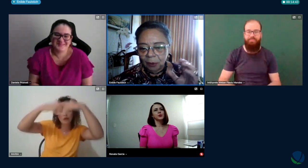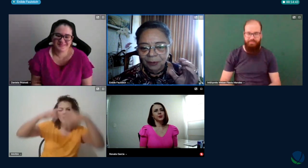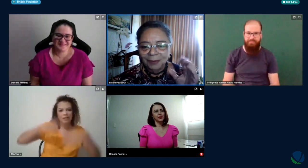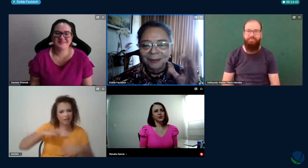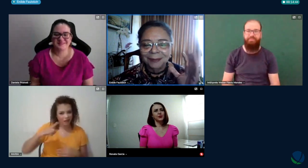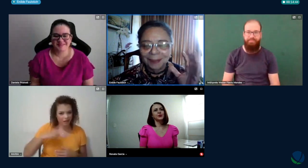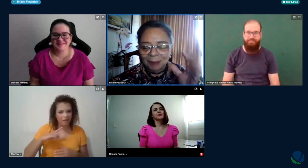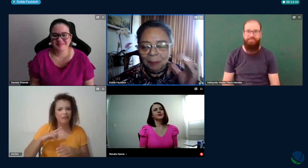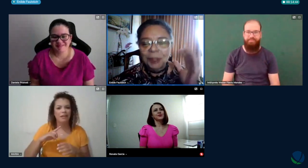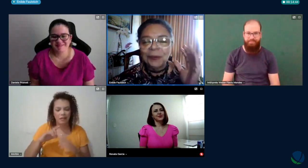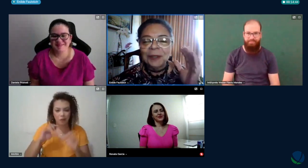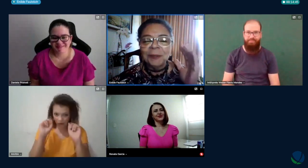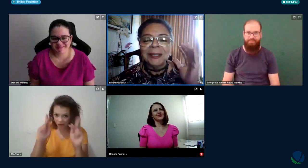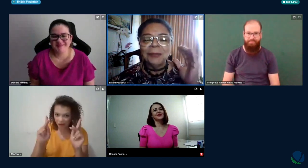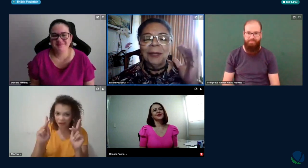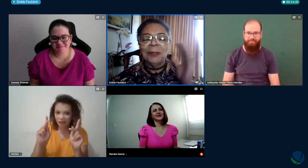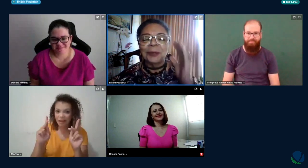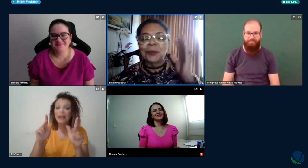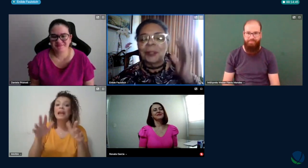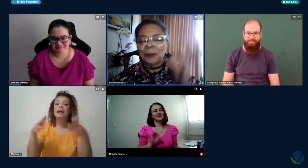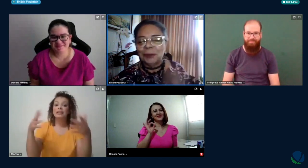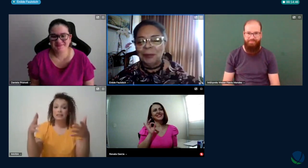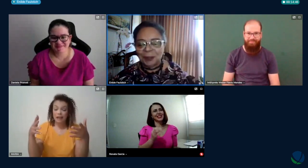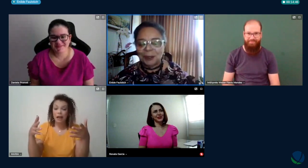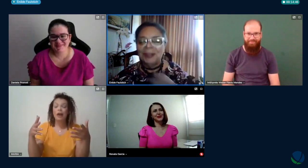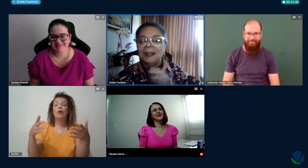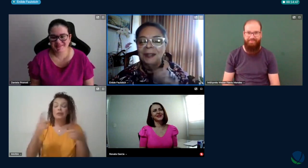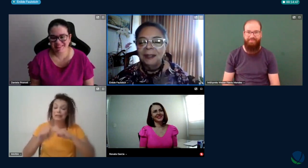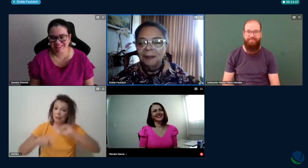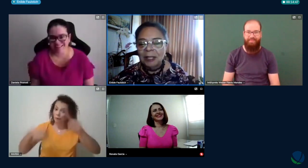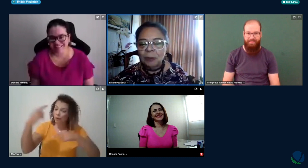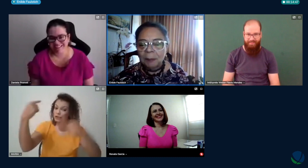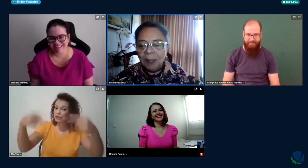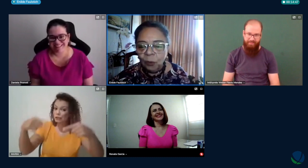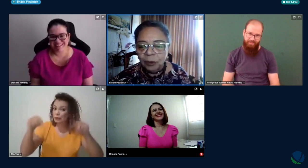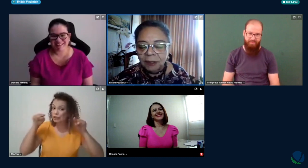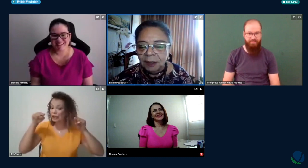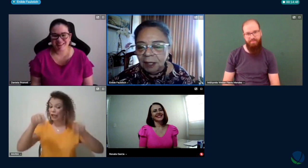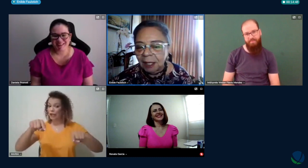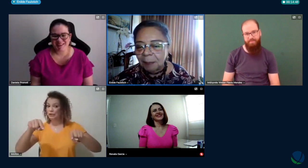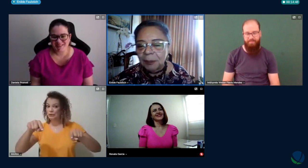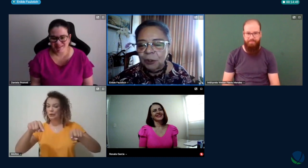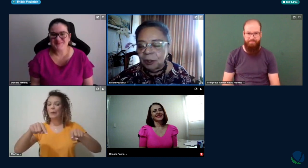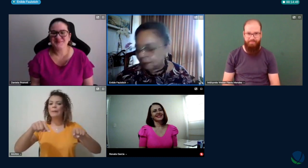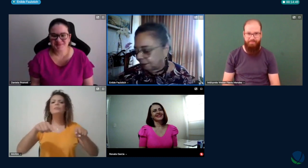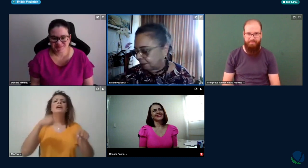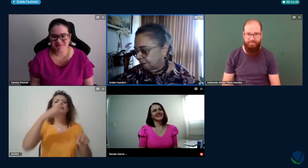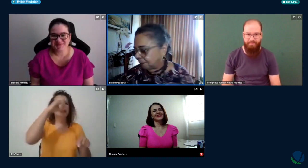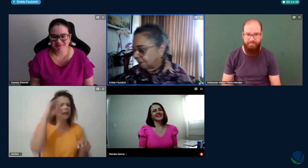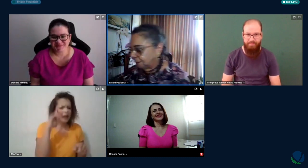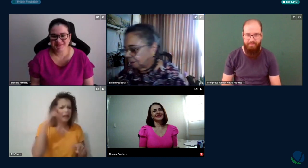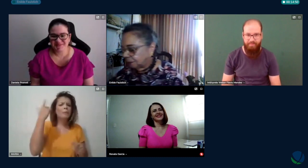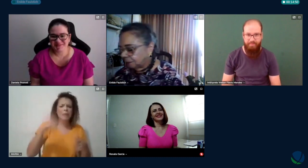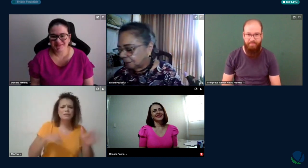Tá bom? Então, depois a gente faz uma discussão sobre isso. Mais uma pergunta, Daniela, rapidinho.